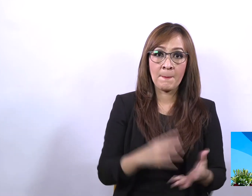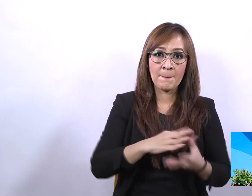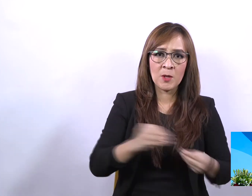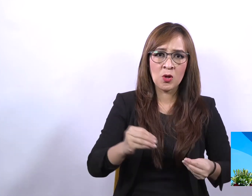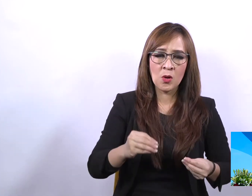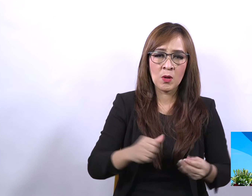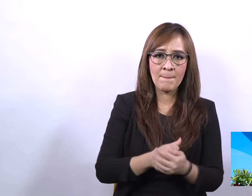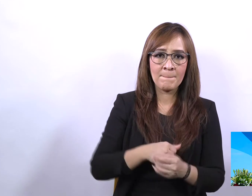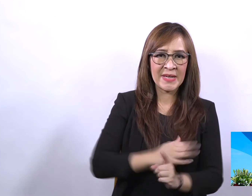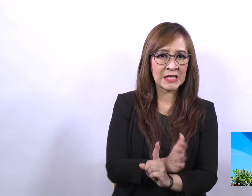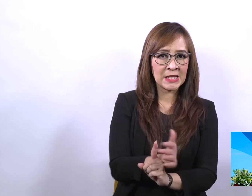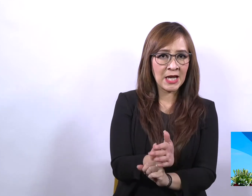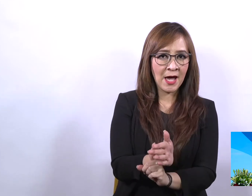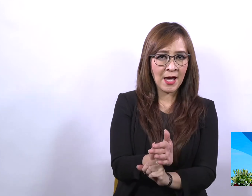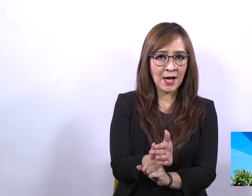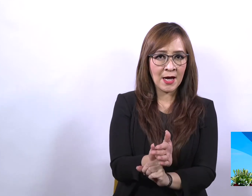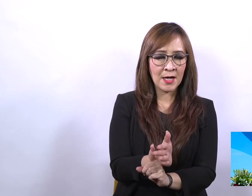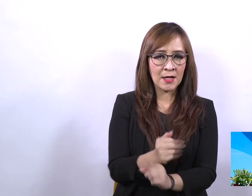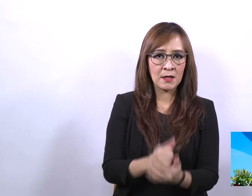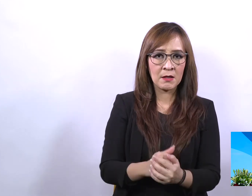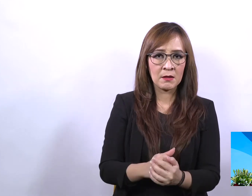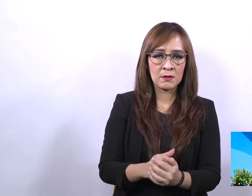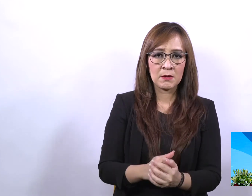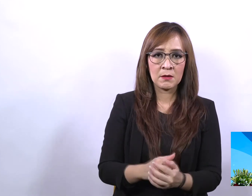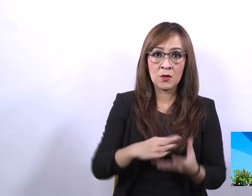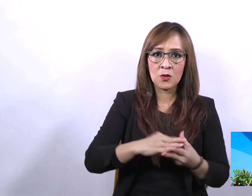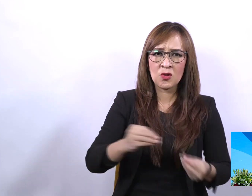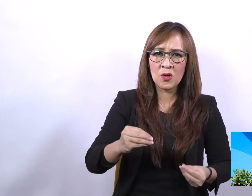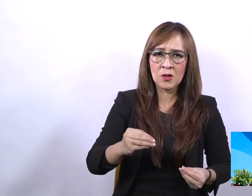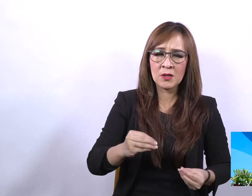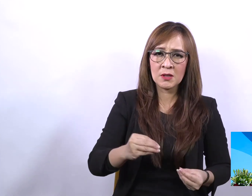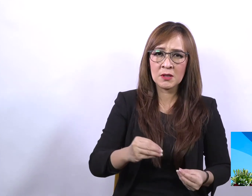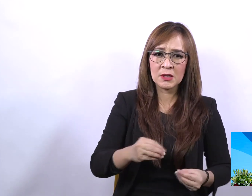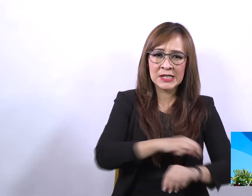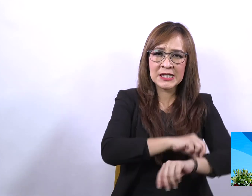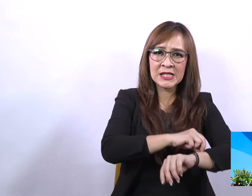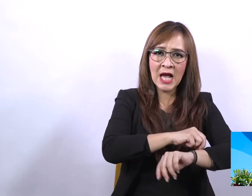spirit of last broken dagingnya